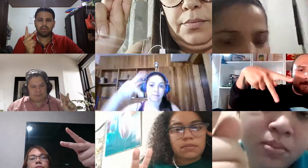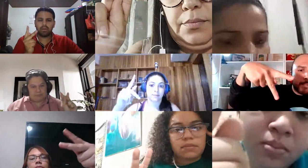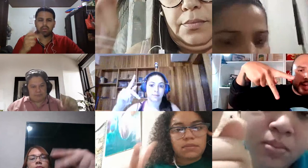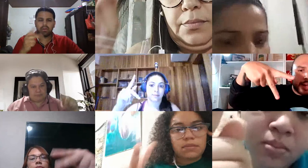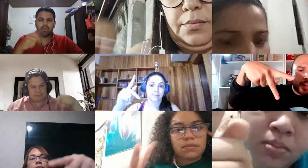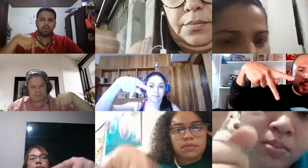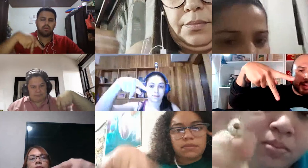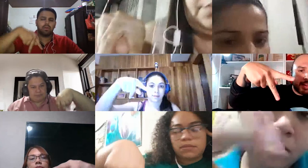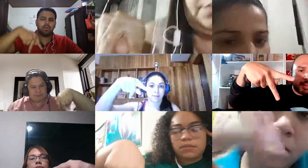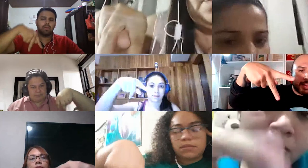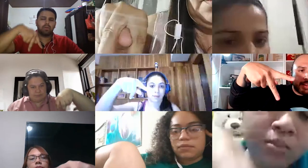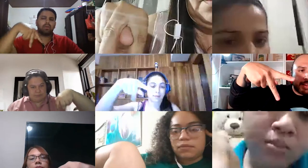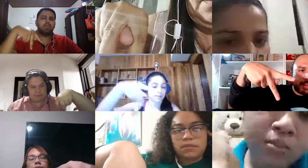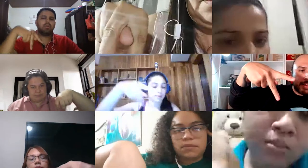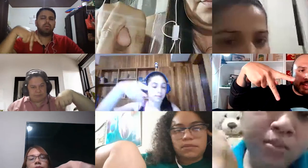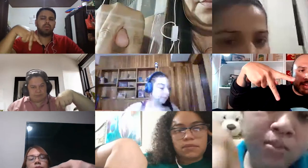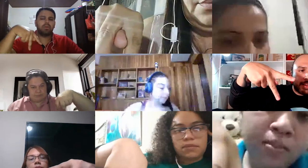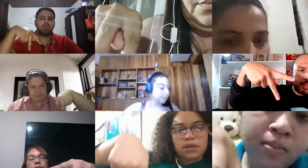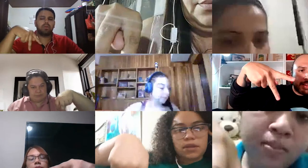P.